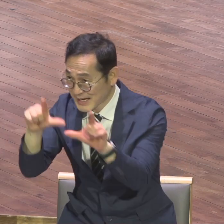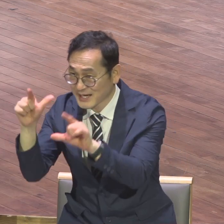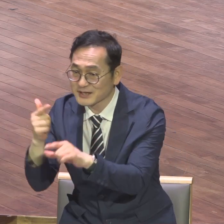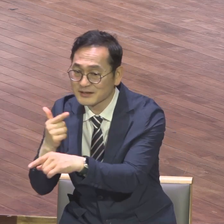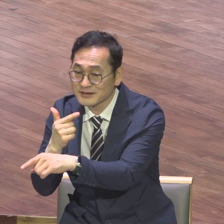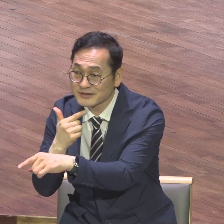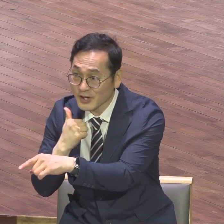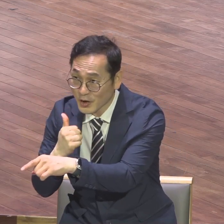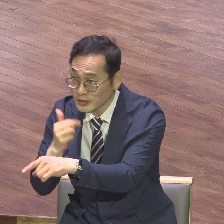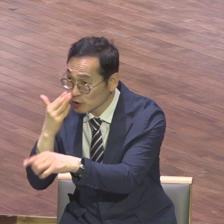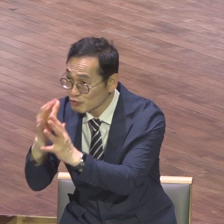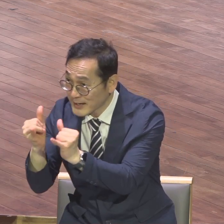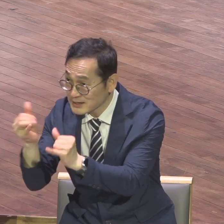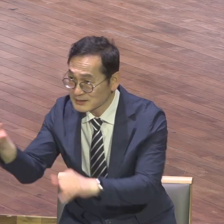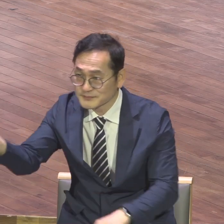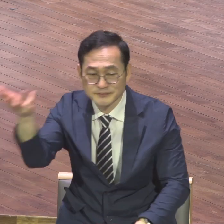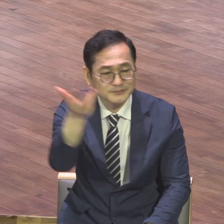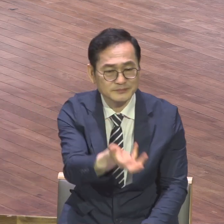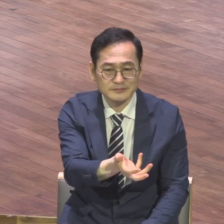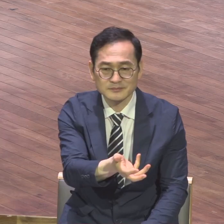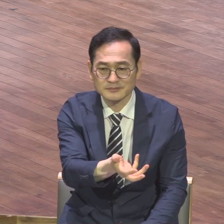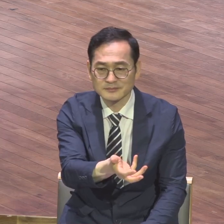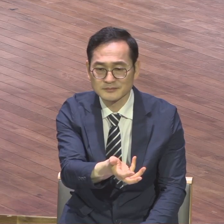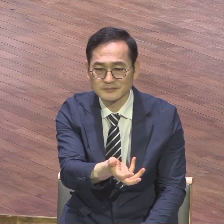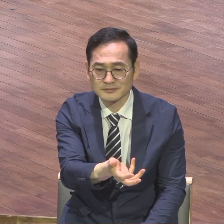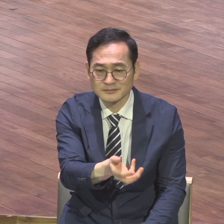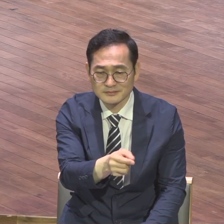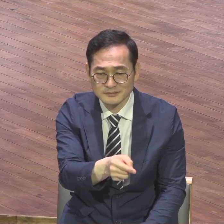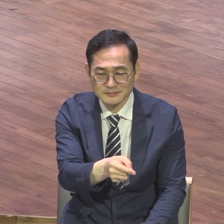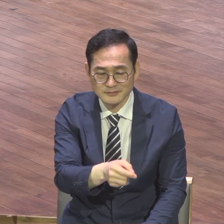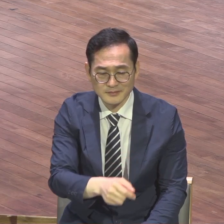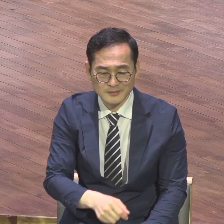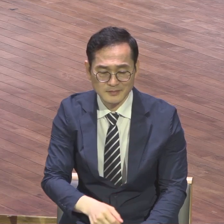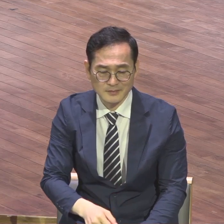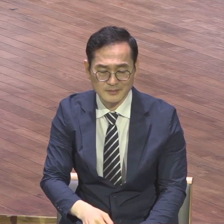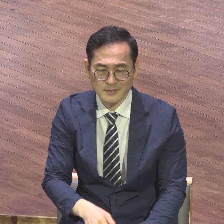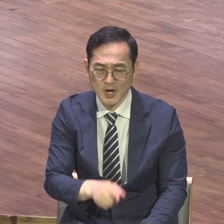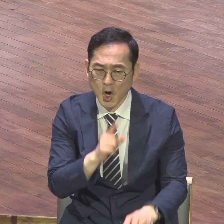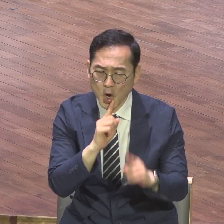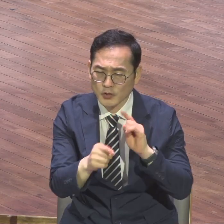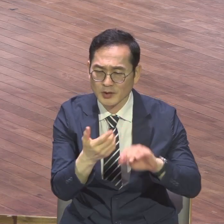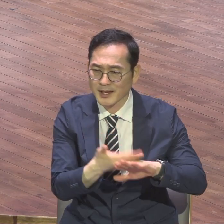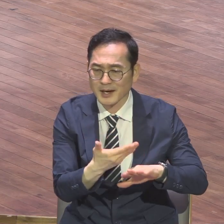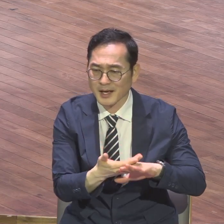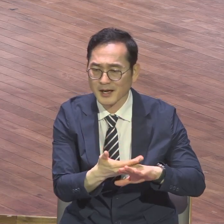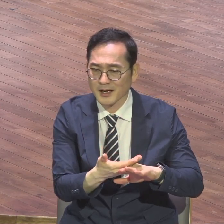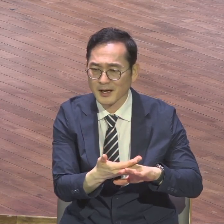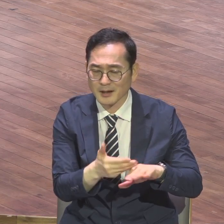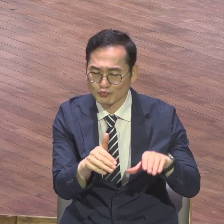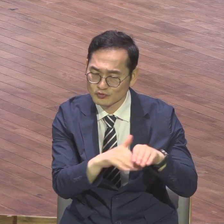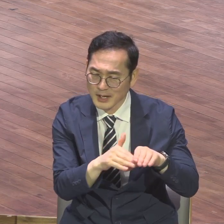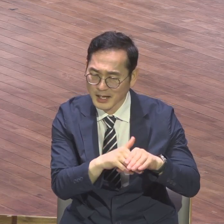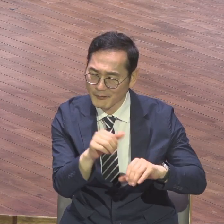식이에요. 그러니까 외부에 살다가 온 헬라파 문화권이 다르지 언어가 다르니까.